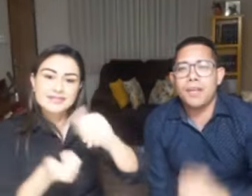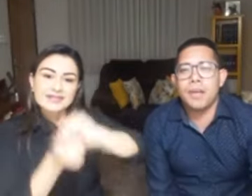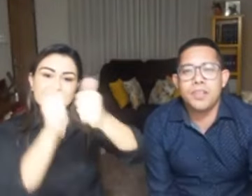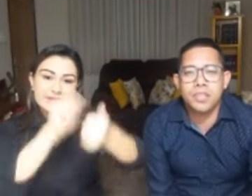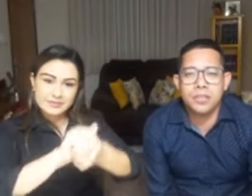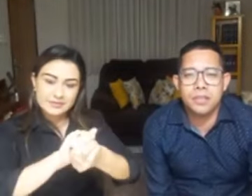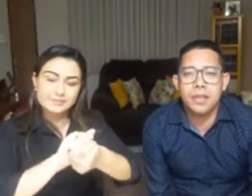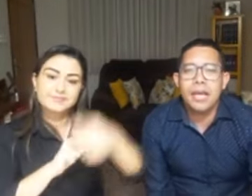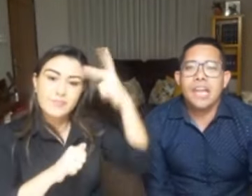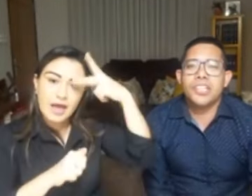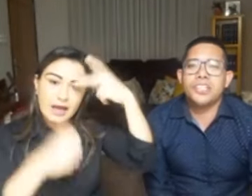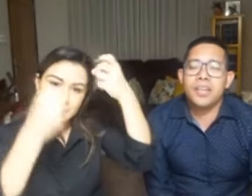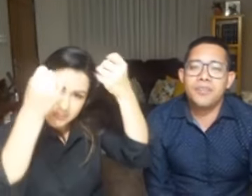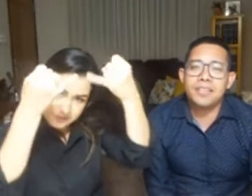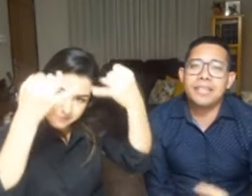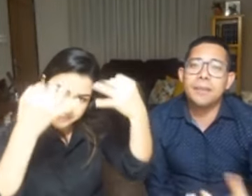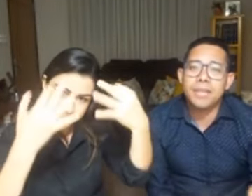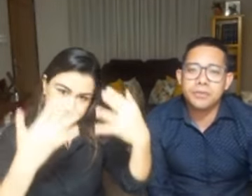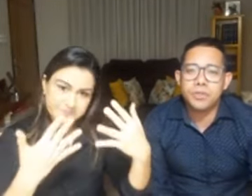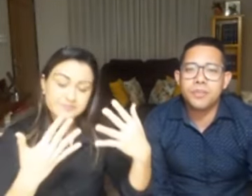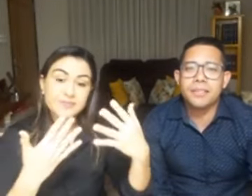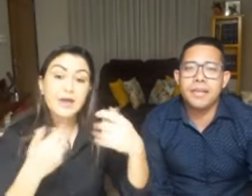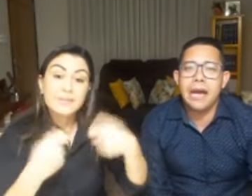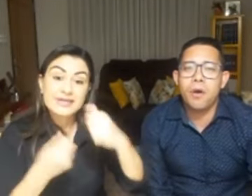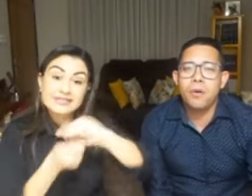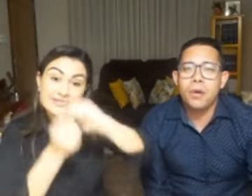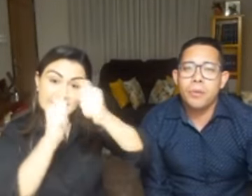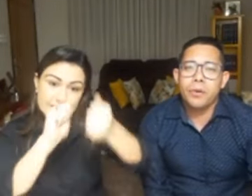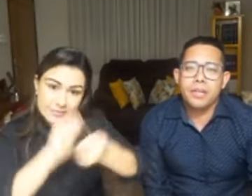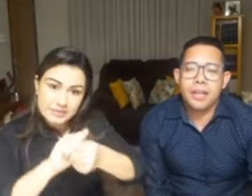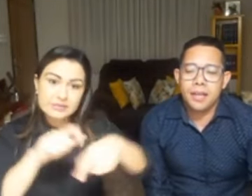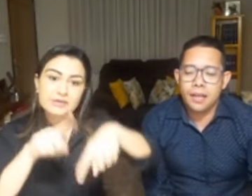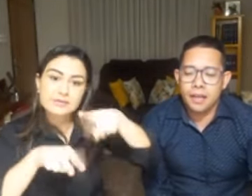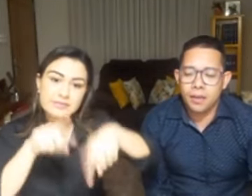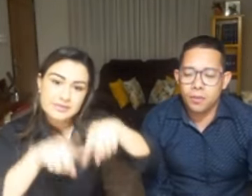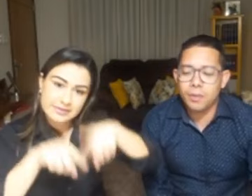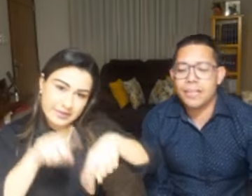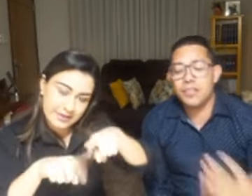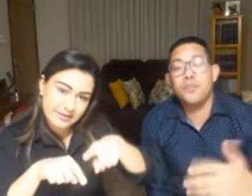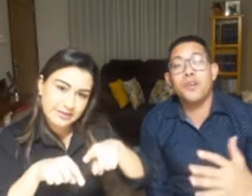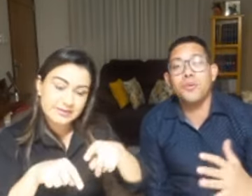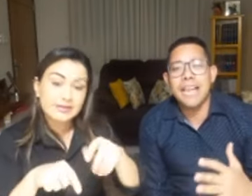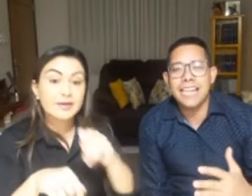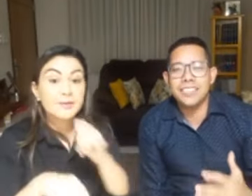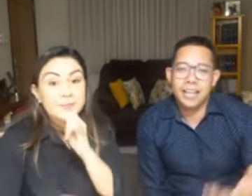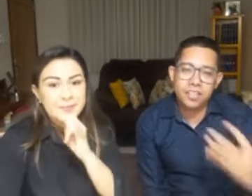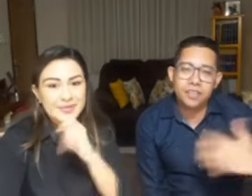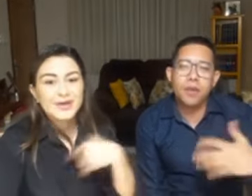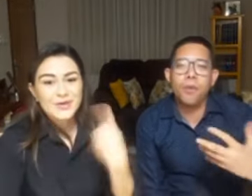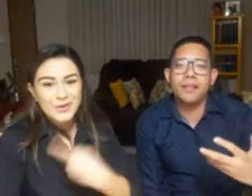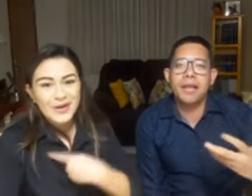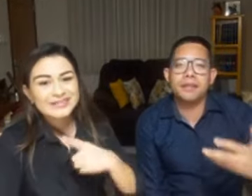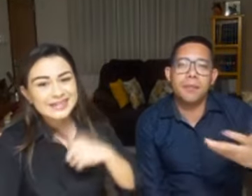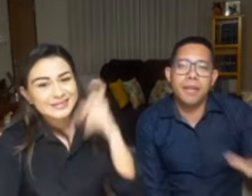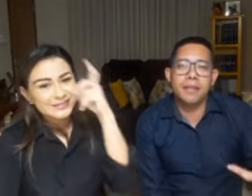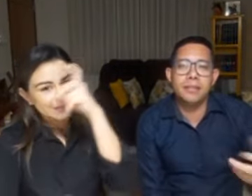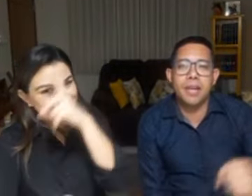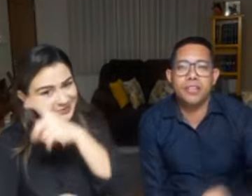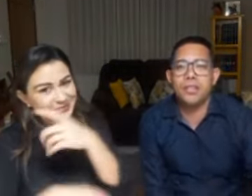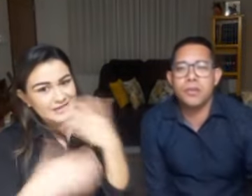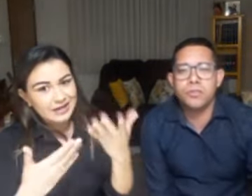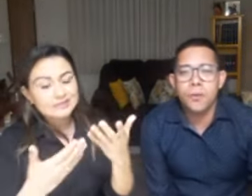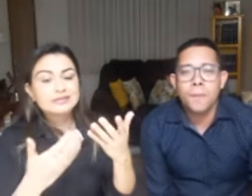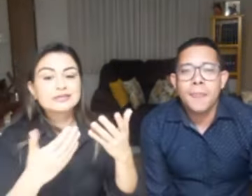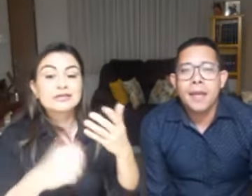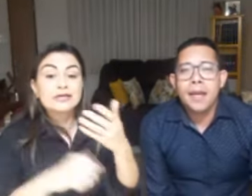como a Kerima disse, a gente tem que fazer adaptações de material, porque uma das dificuldades, né, que a gente vai comentar também na Assembleia